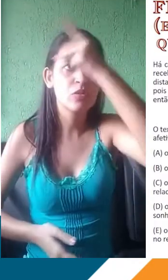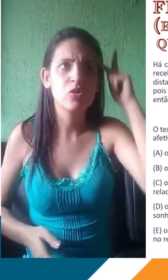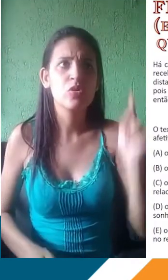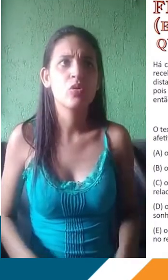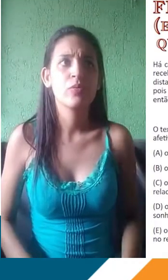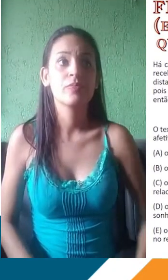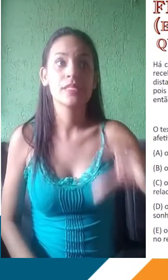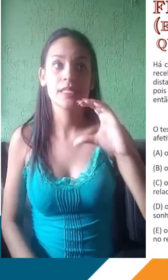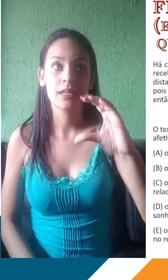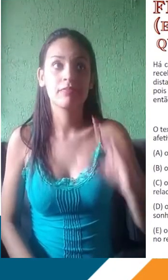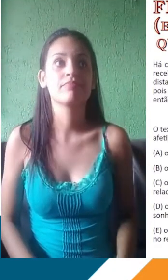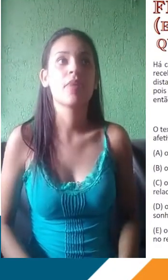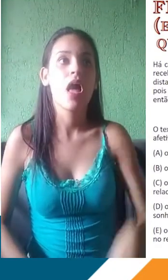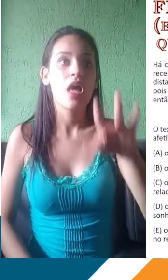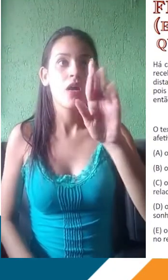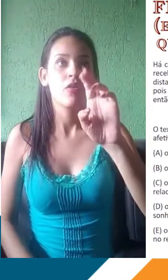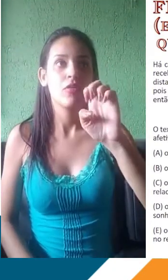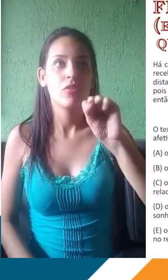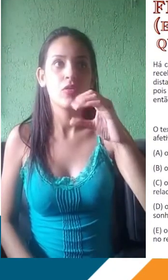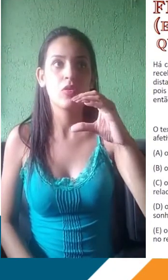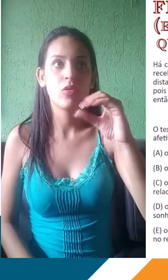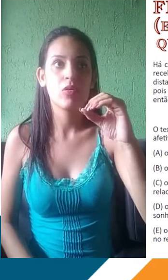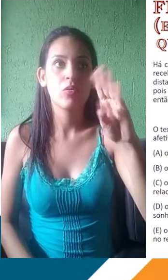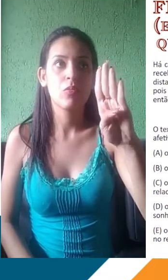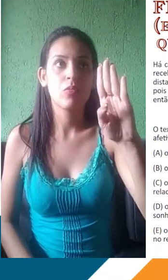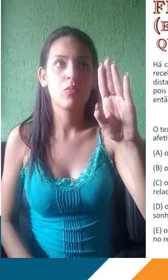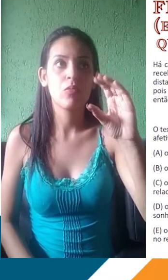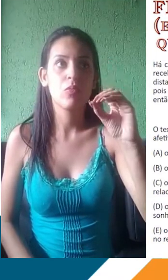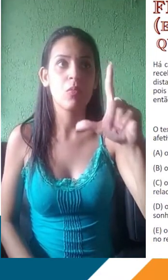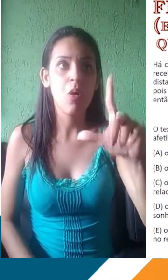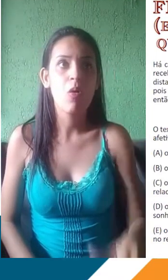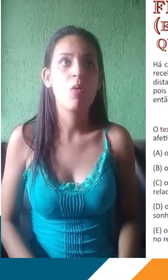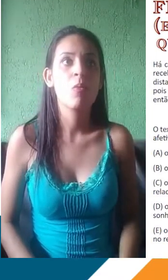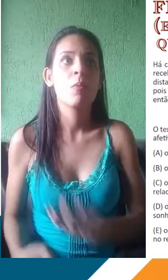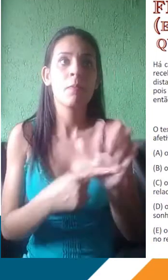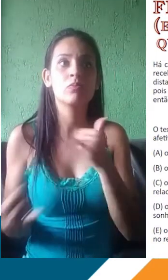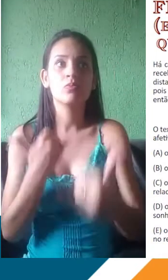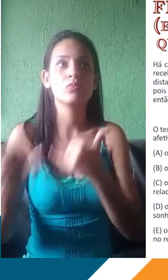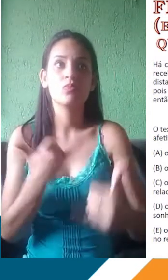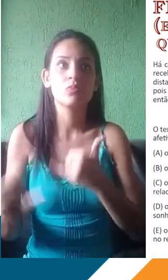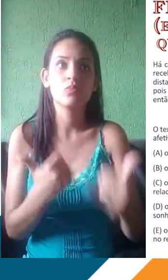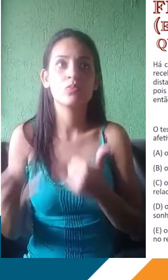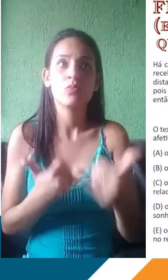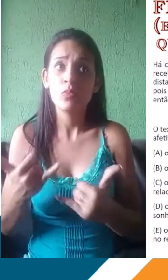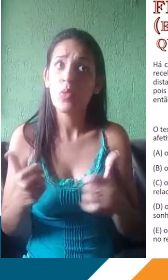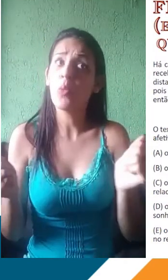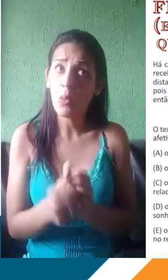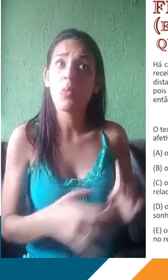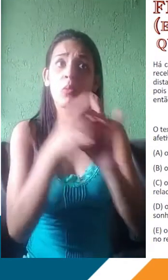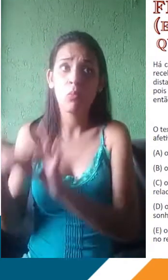simboliza um relacionamento em que uma pessoa busca destruir o sonho da outra. E letra E. O frescobol e o tênis